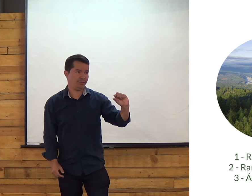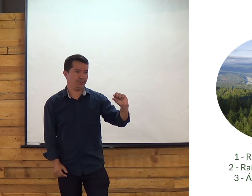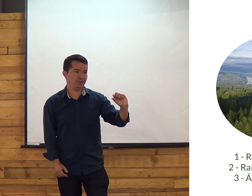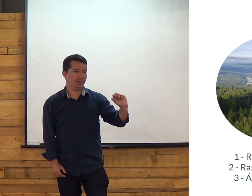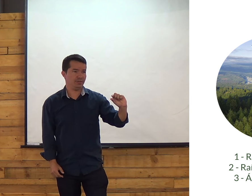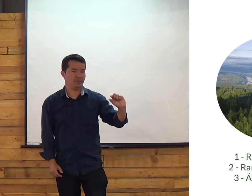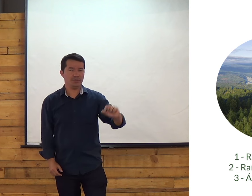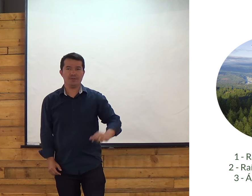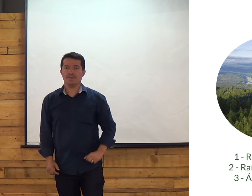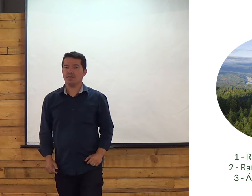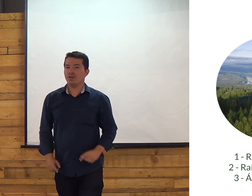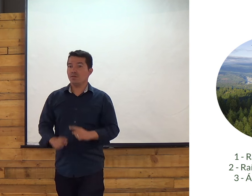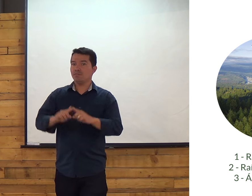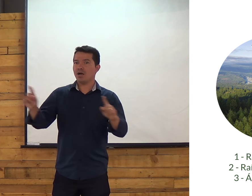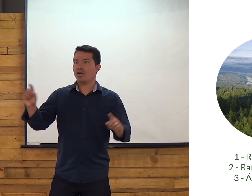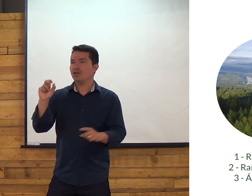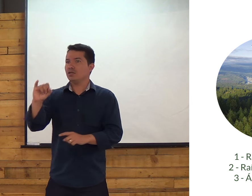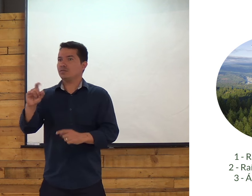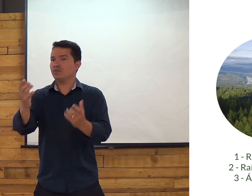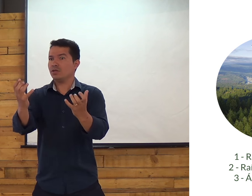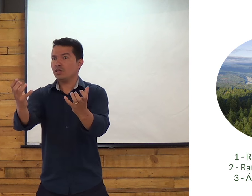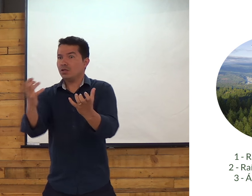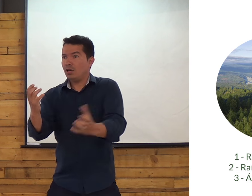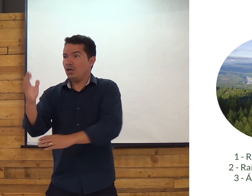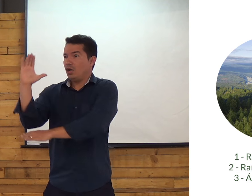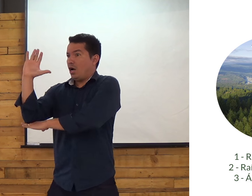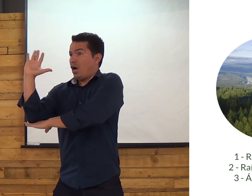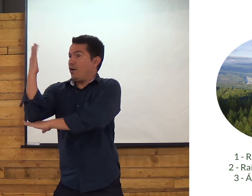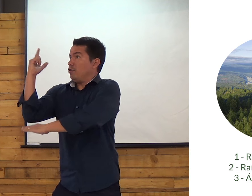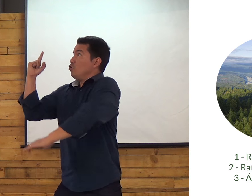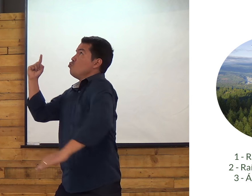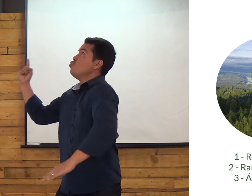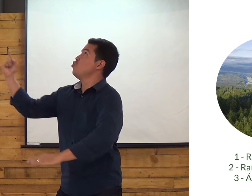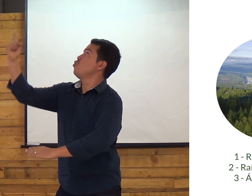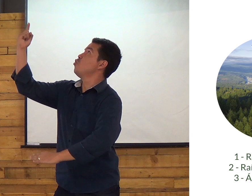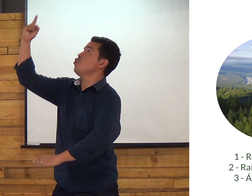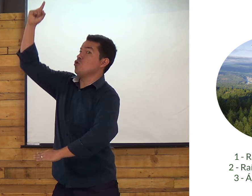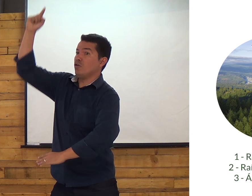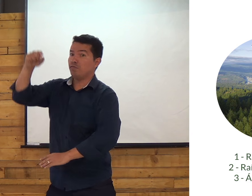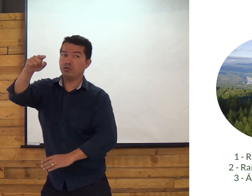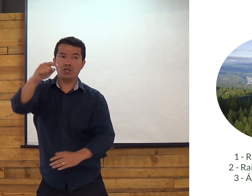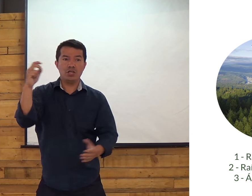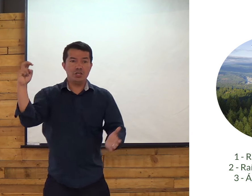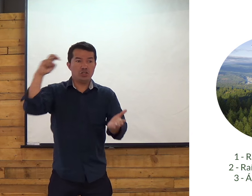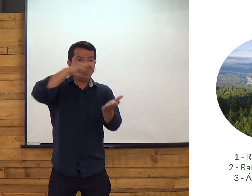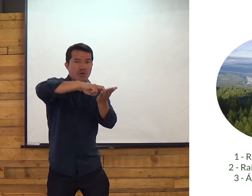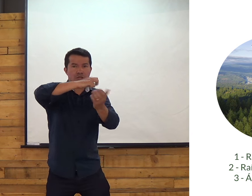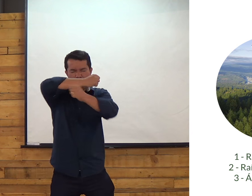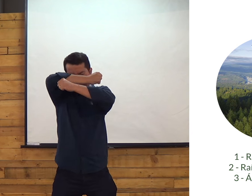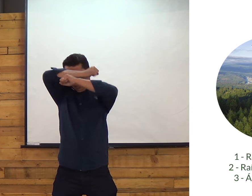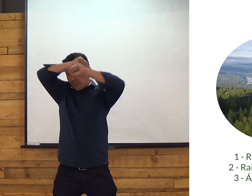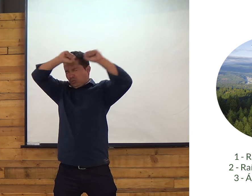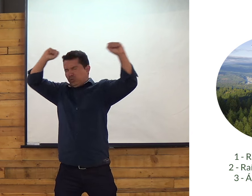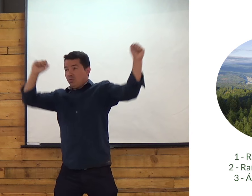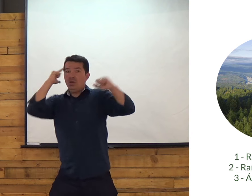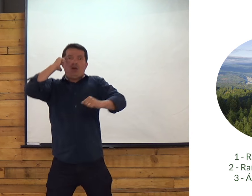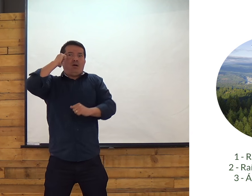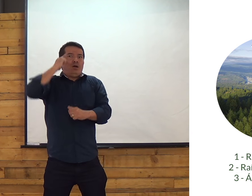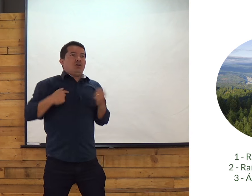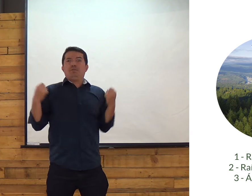mas você é uma árvore ornamental. Mas se você quer ser uma árvore grande, frondosa,